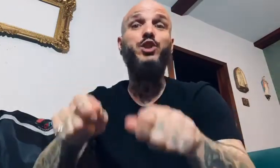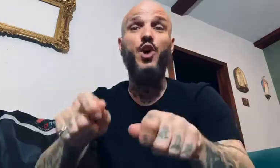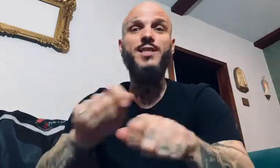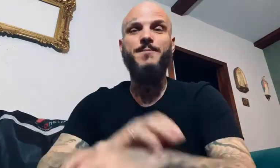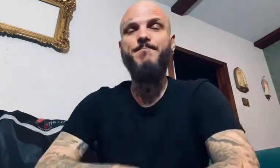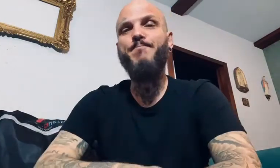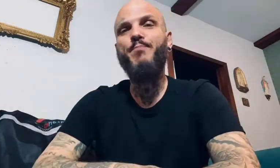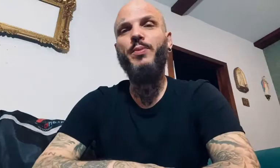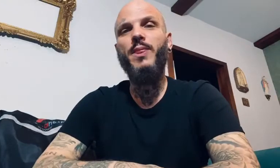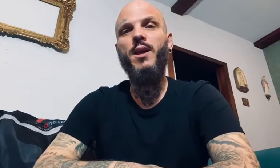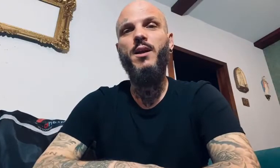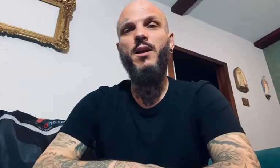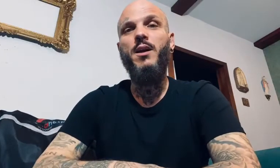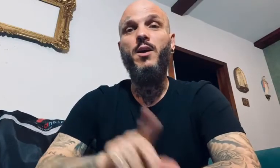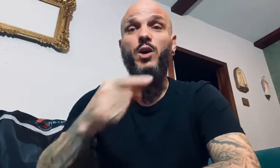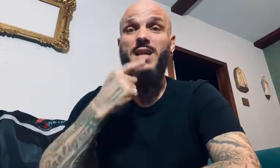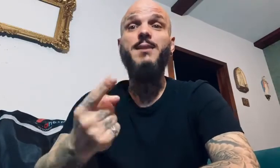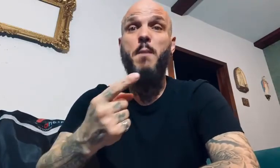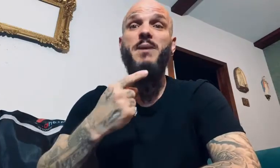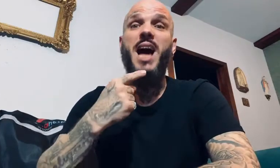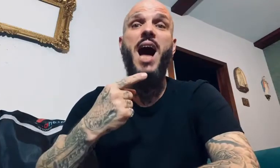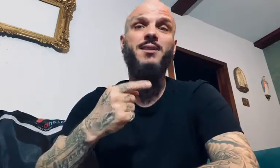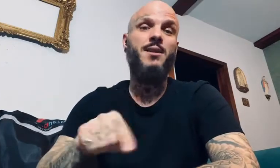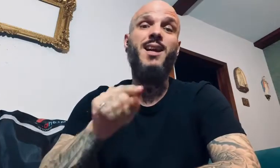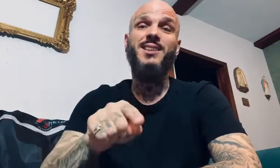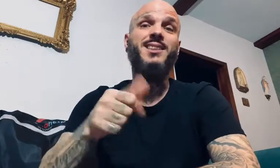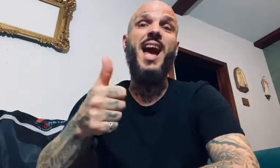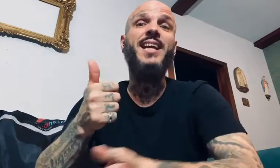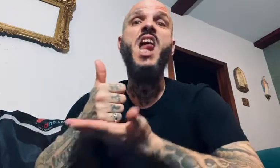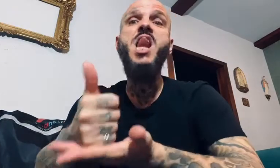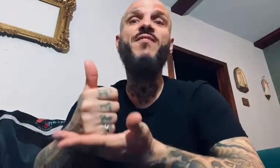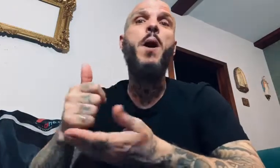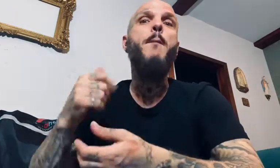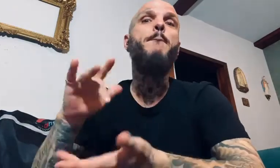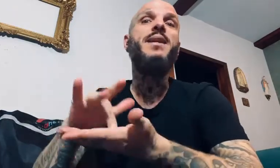Beschluss. Und der bedarf ein Hilfsmittel.